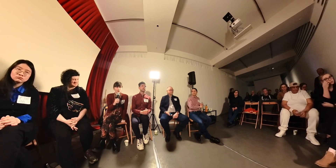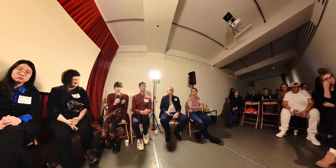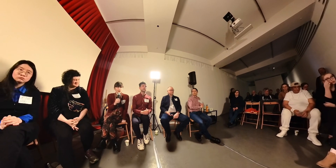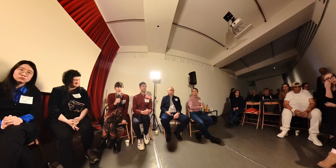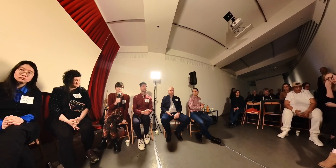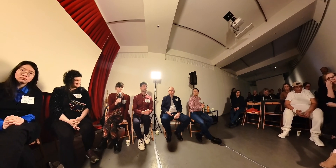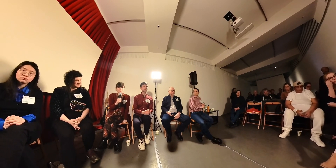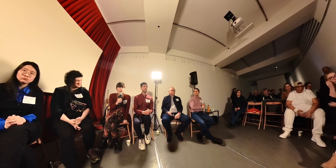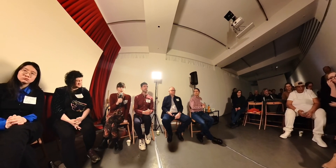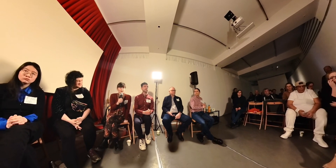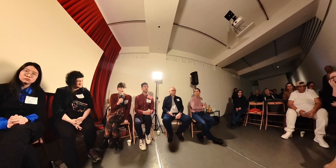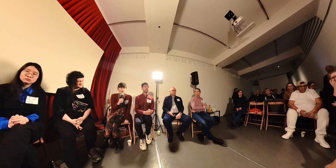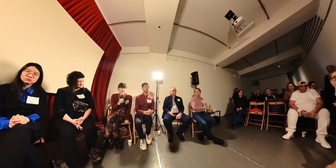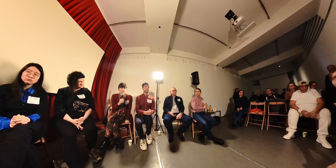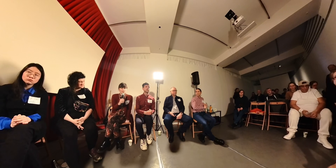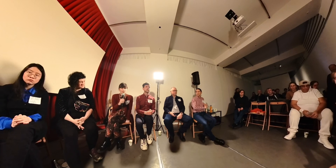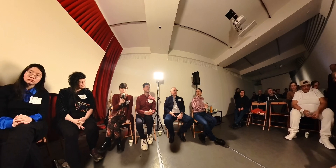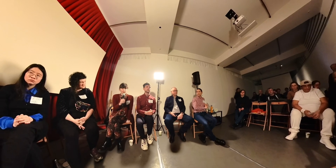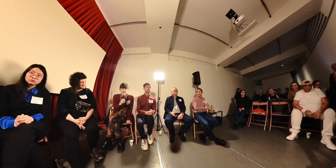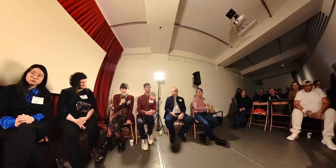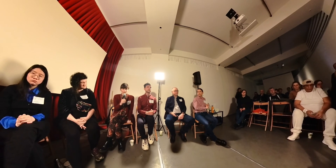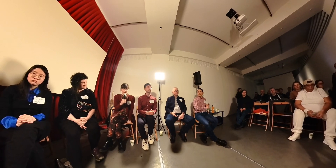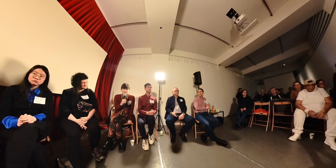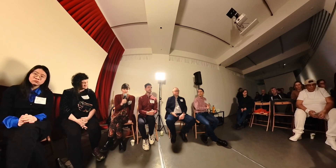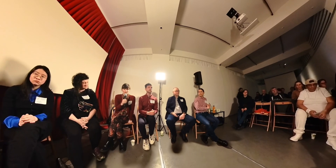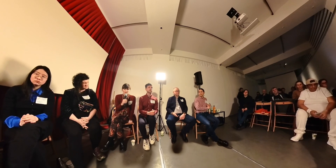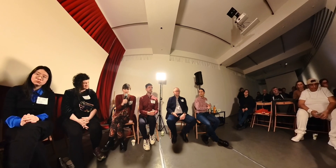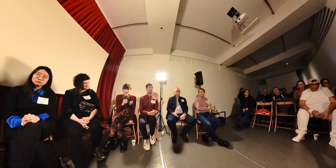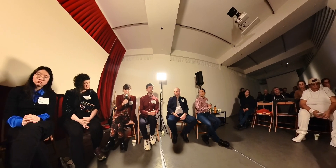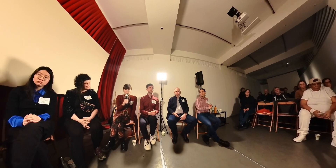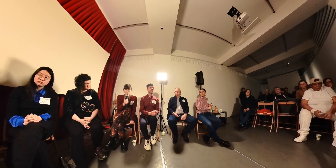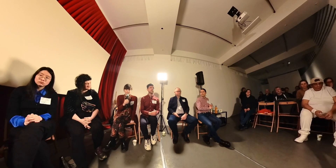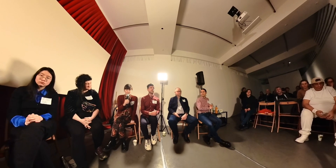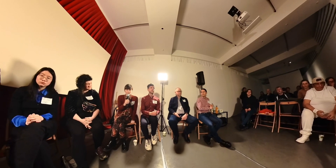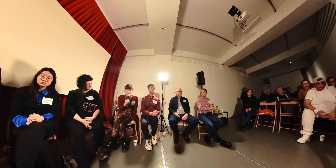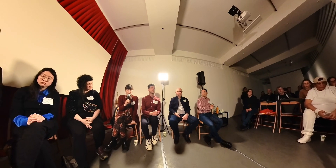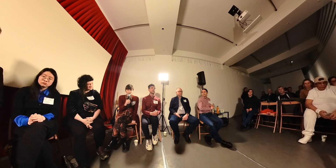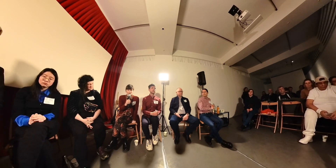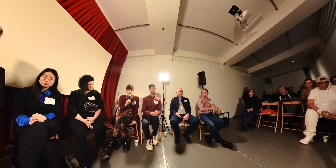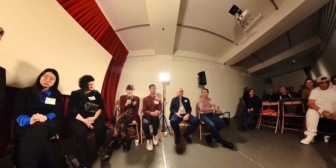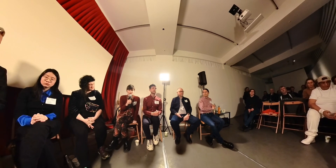spolu natáčeli tady ten film pro Biennale ve věci umění.